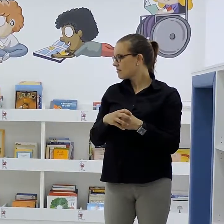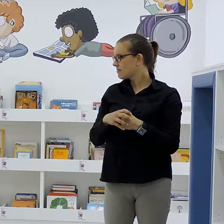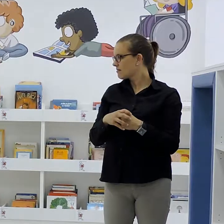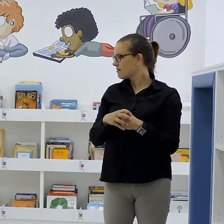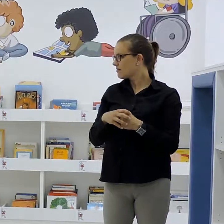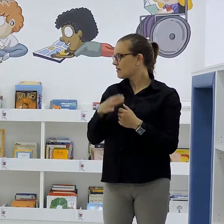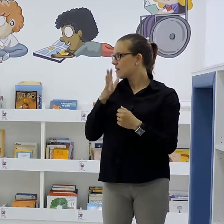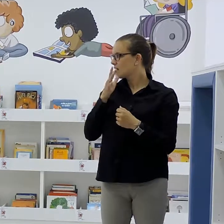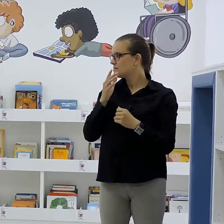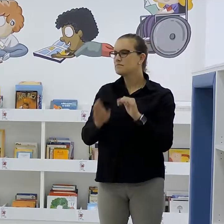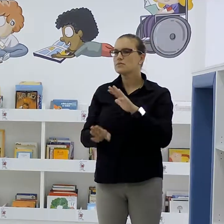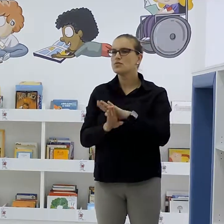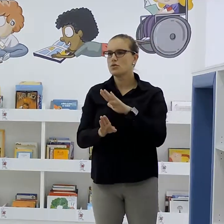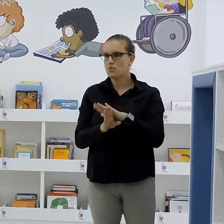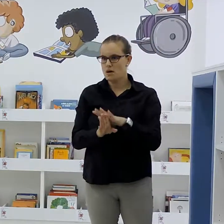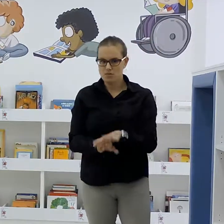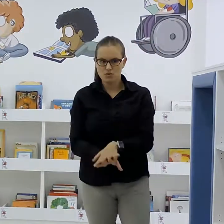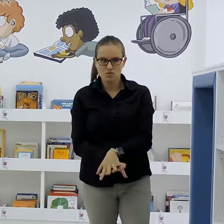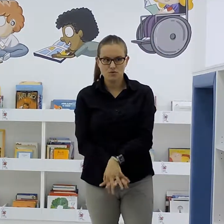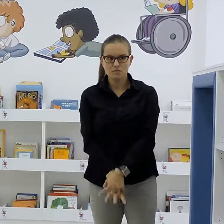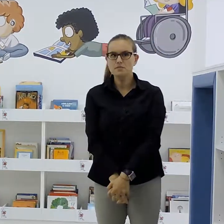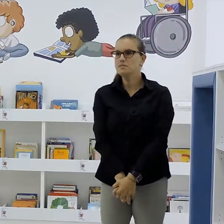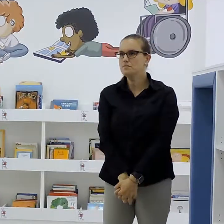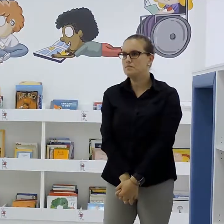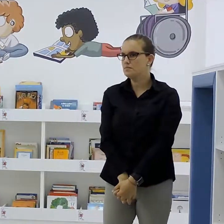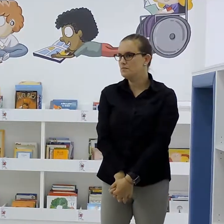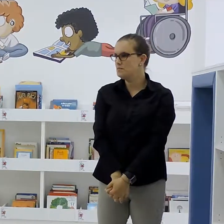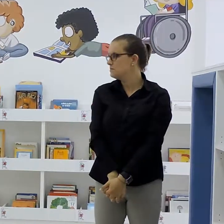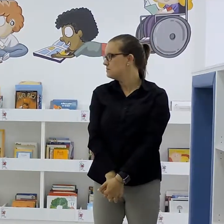Vamos a continuar esta partida.